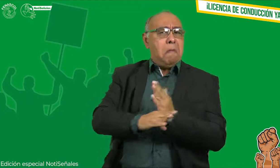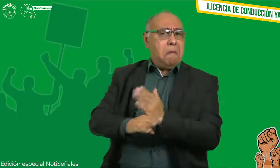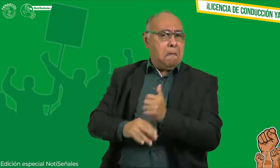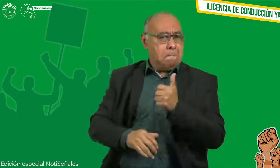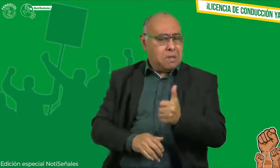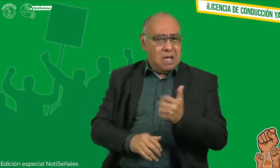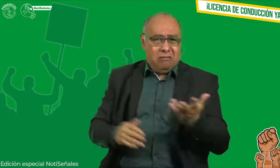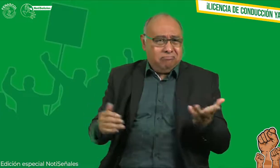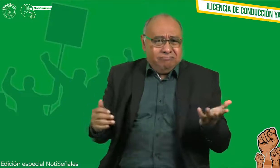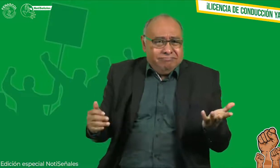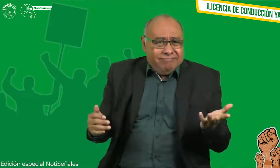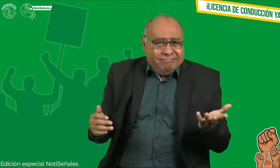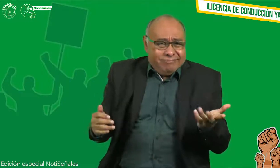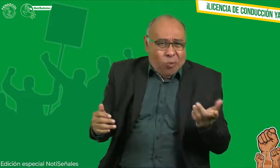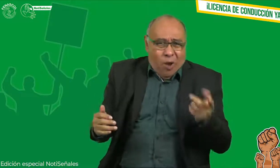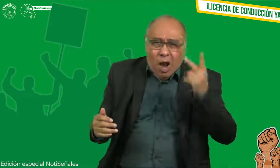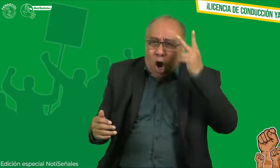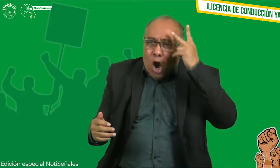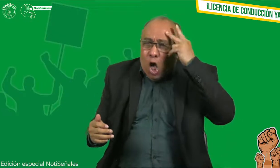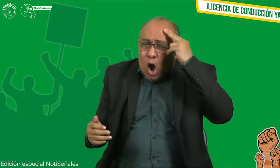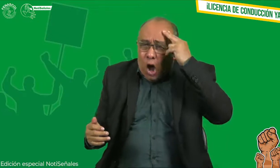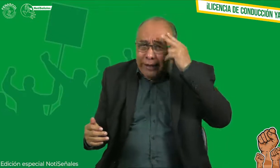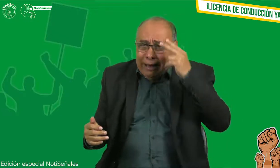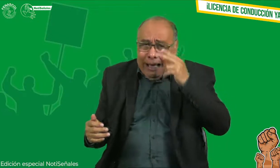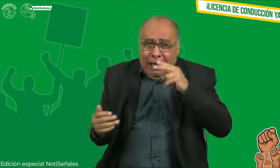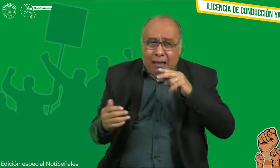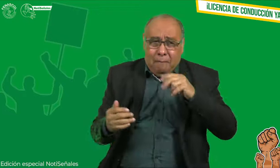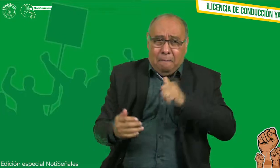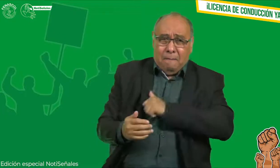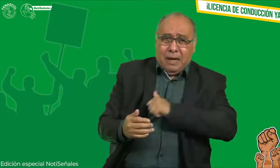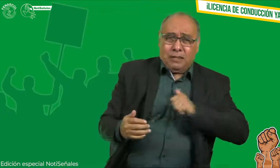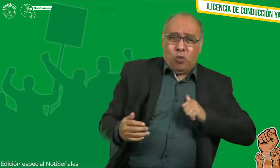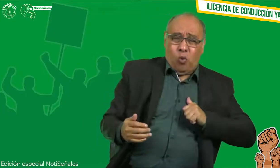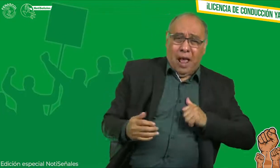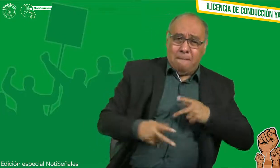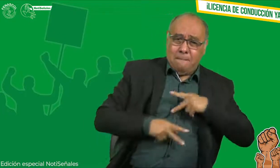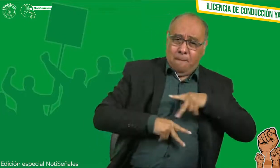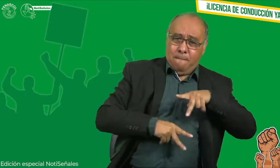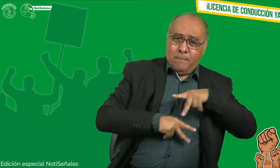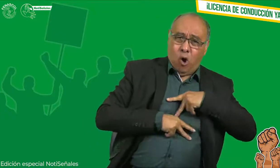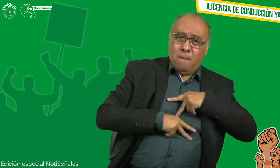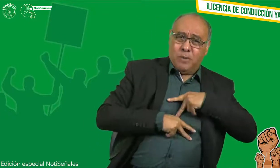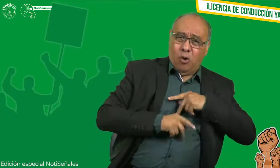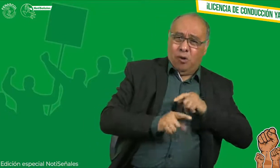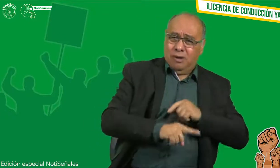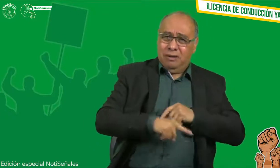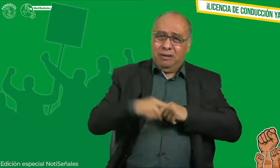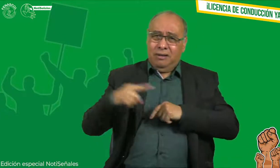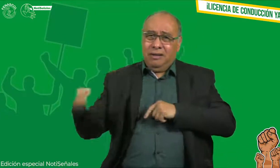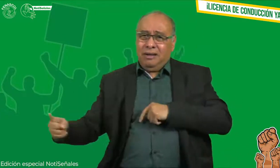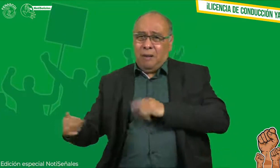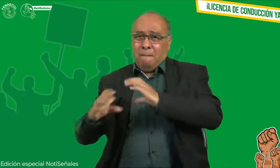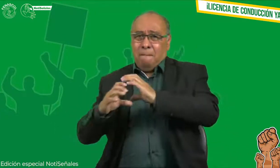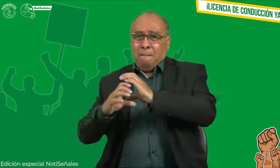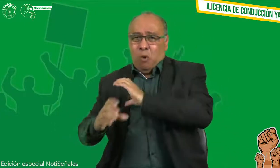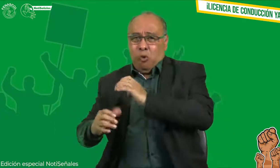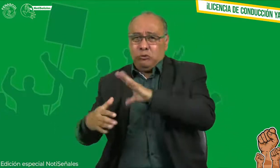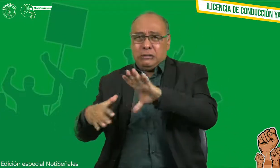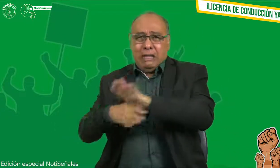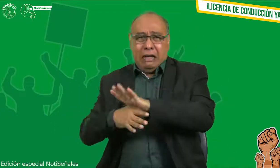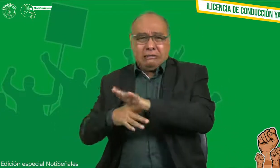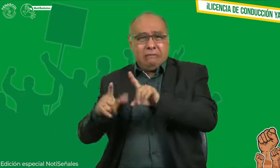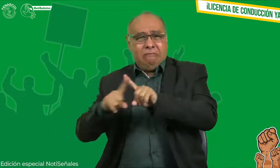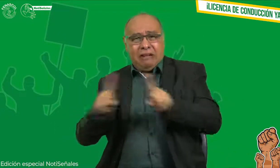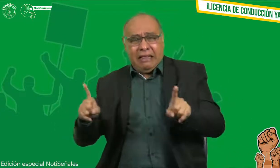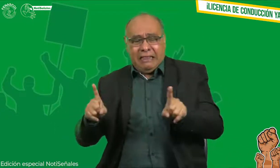manejando transporte público. No hay ningún problema, lógicamente, en el transporte